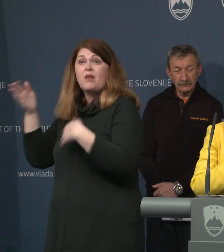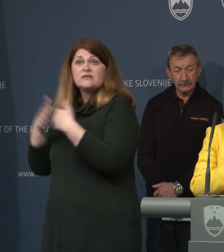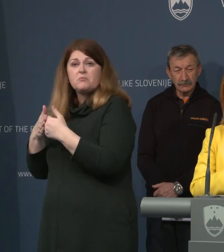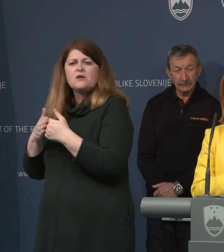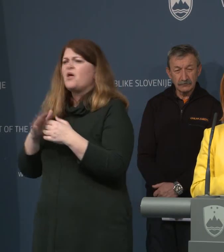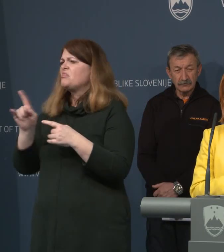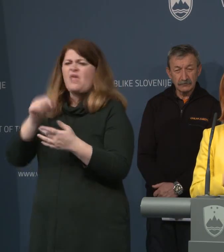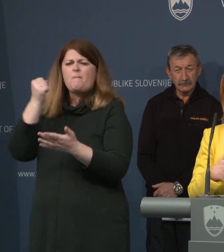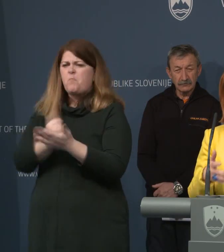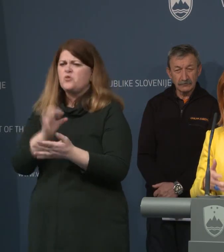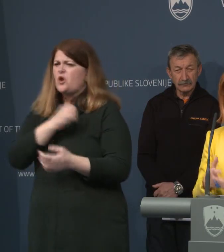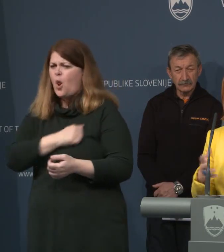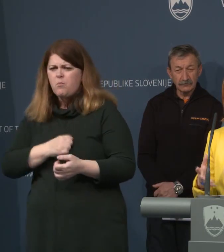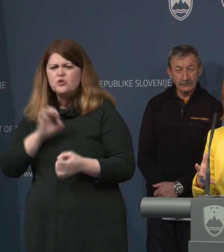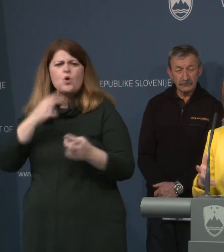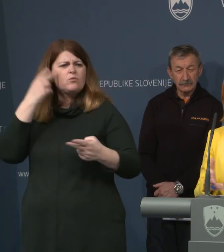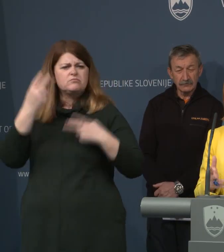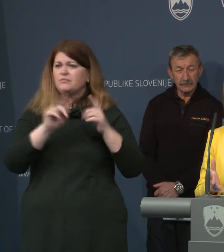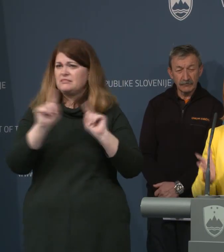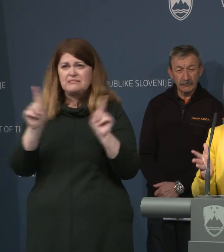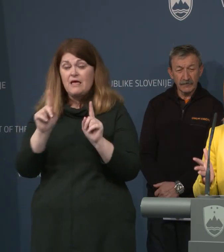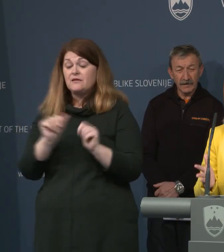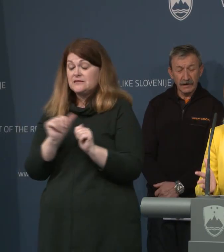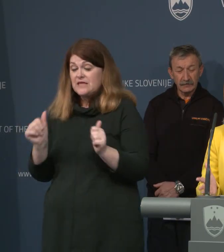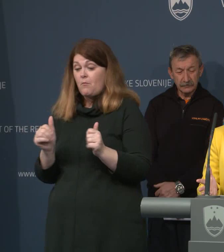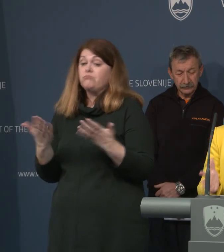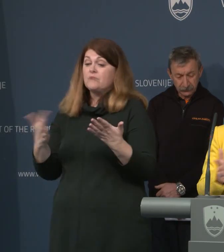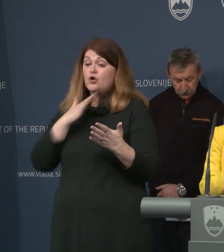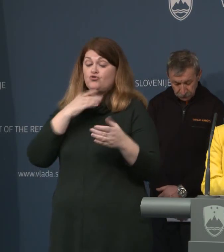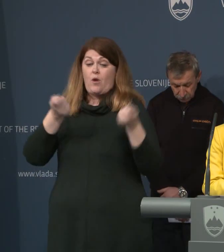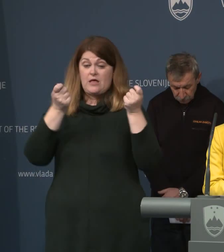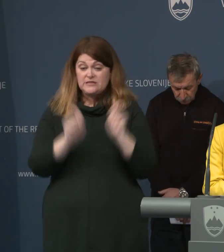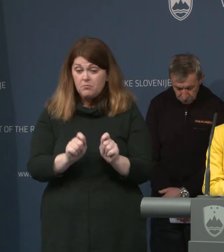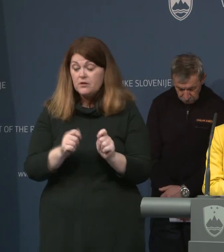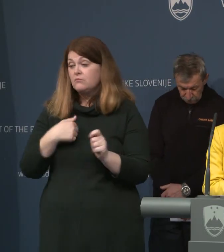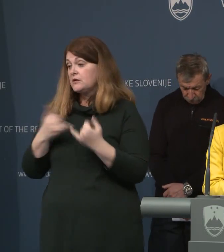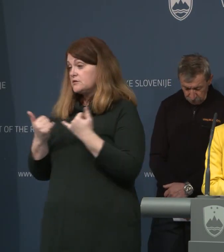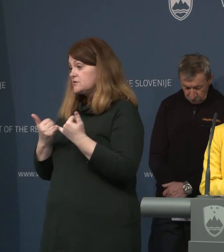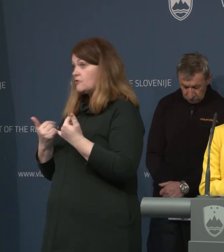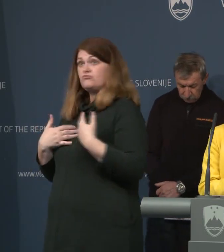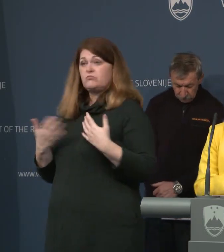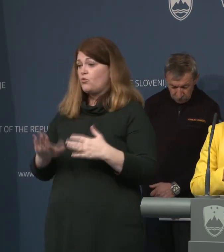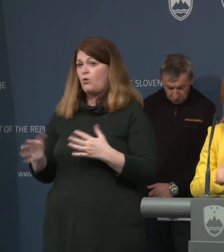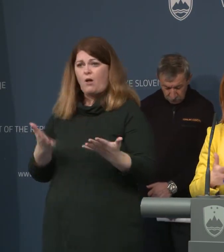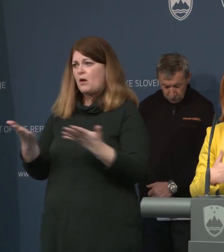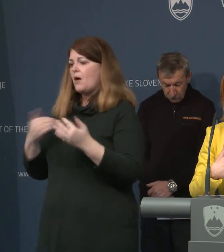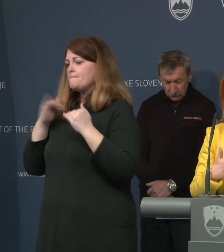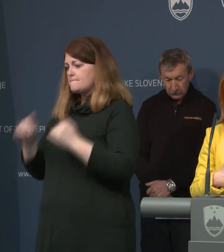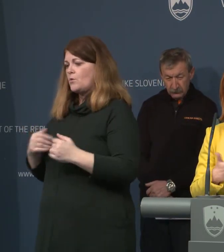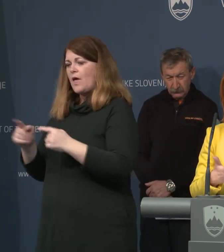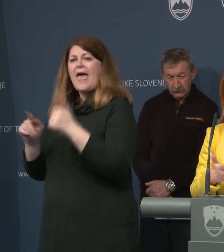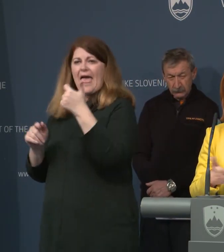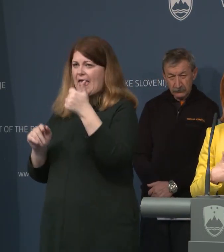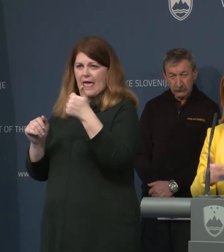nobenih potrdil o bolezni, o testiranju, o čemrkoli, samo ker je bila šola zaprta, je starš varoval otroka, ne oba